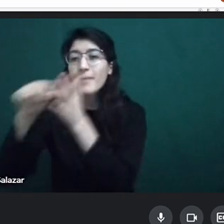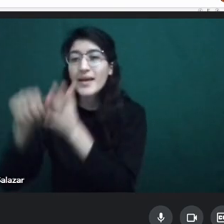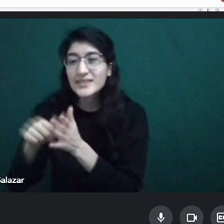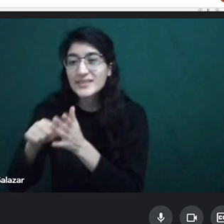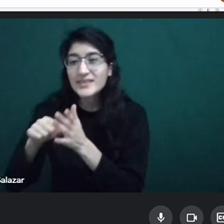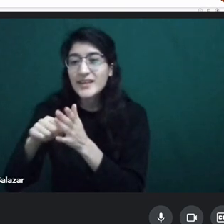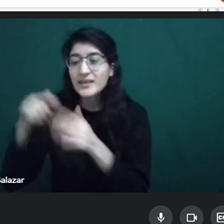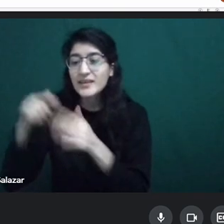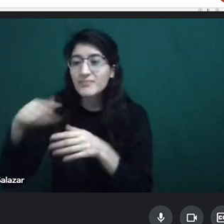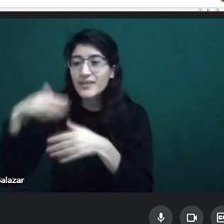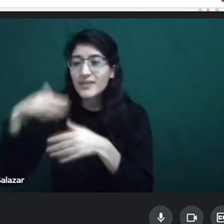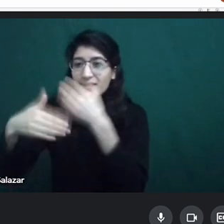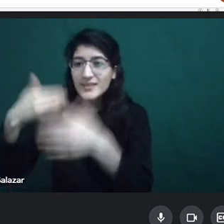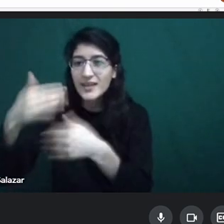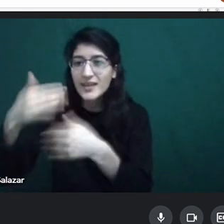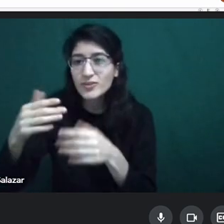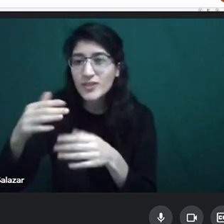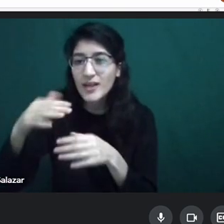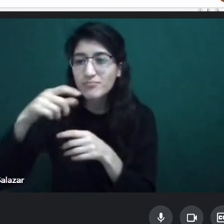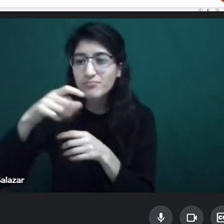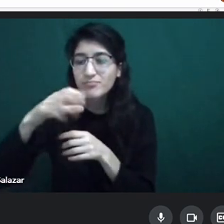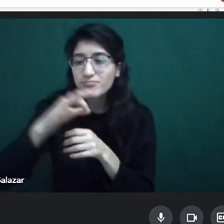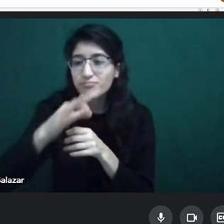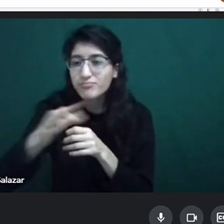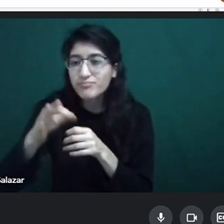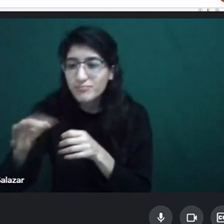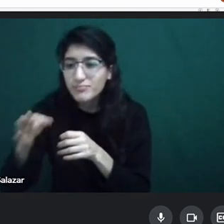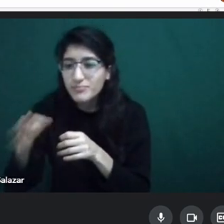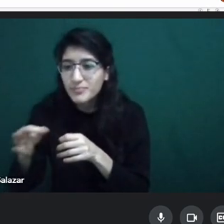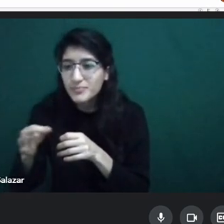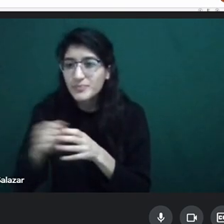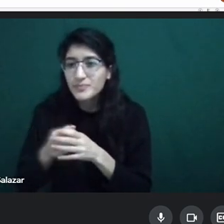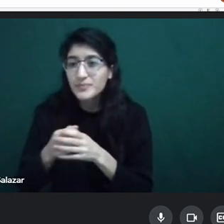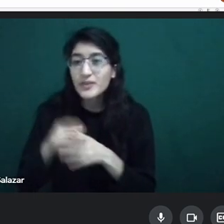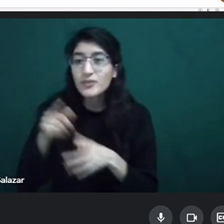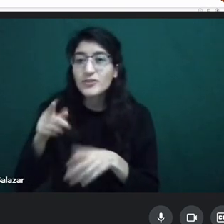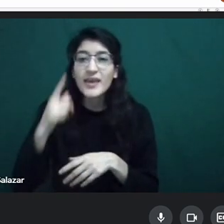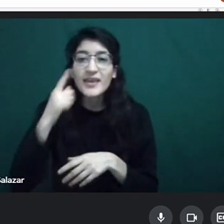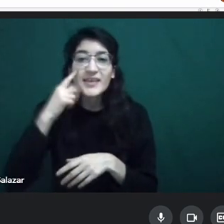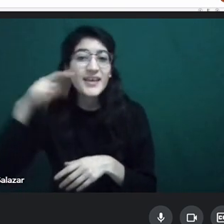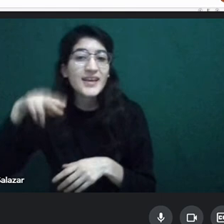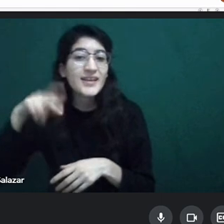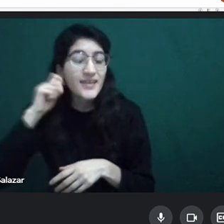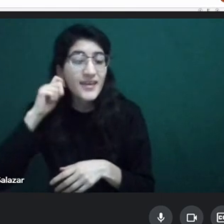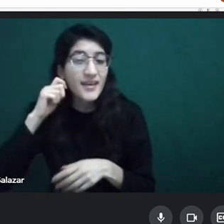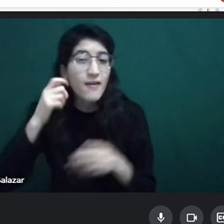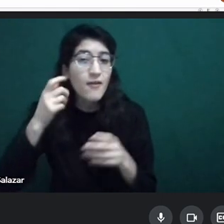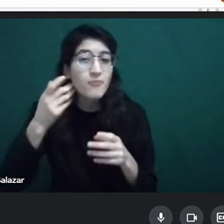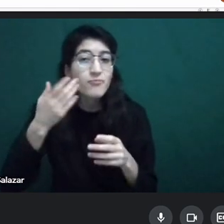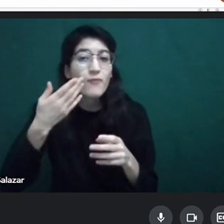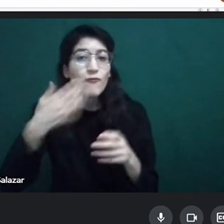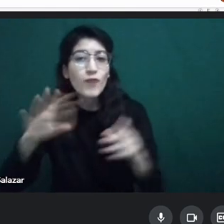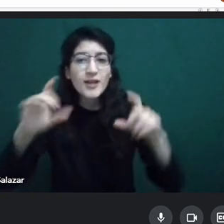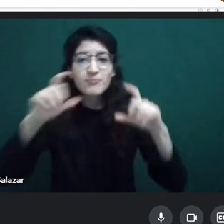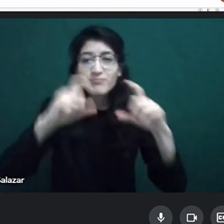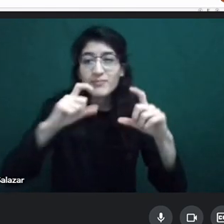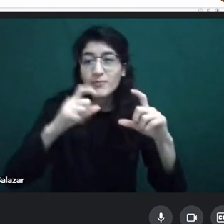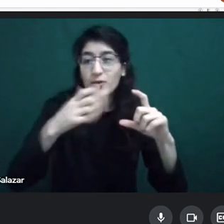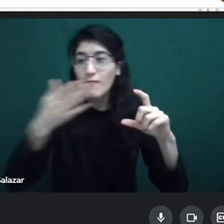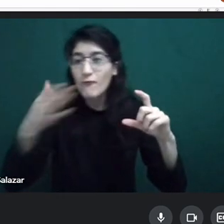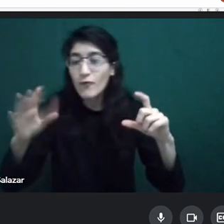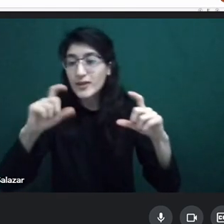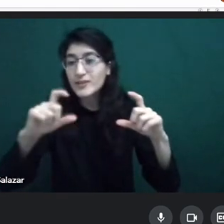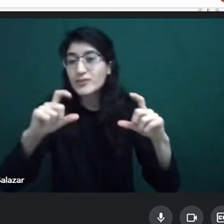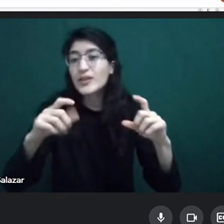Entonces, ese ING queda fuera del bloque y se dice que es un postmodificador. Todo esto ya